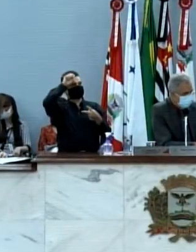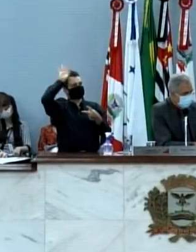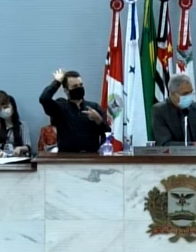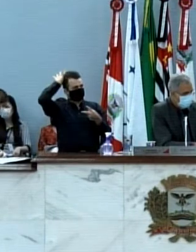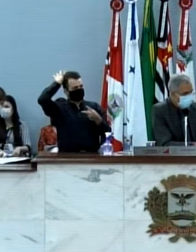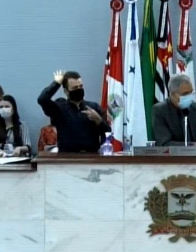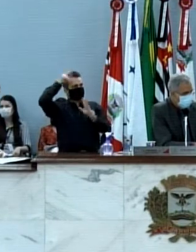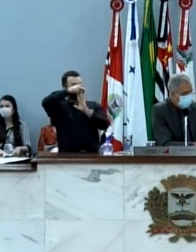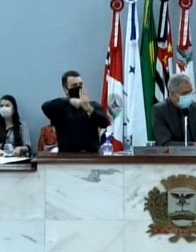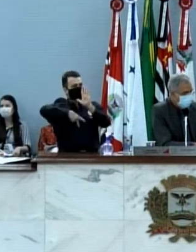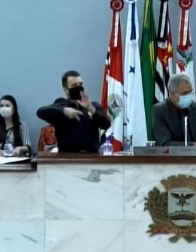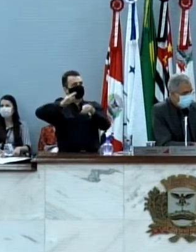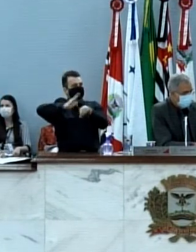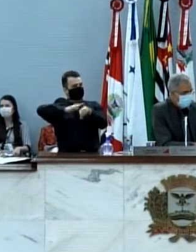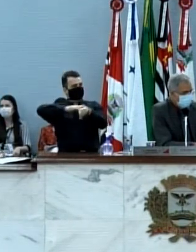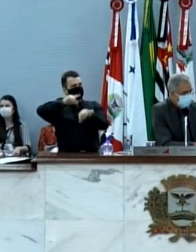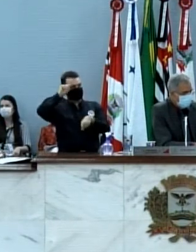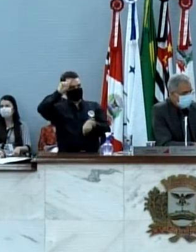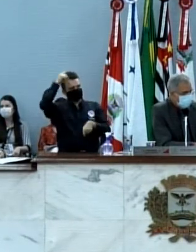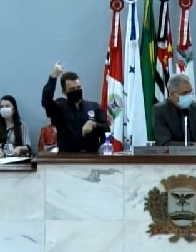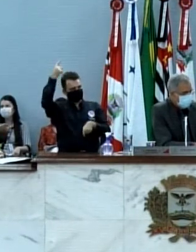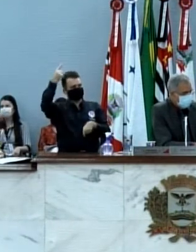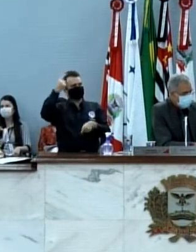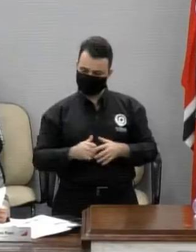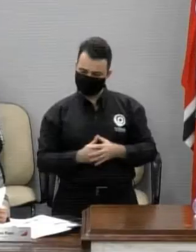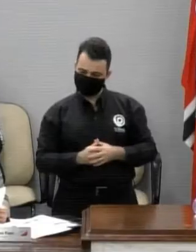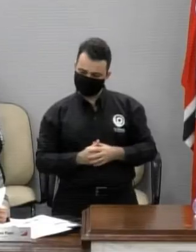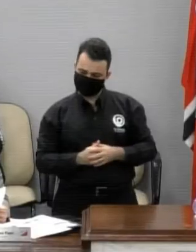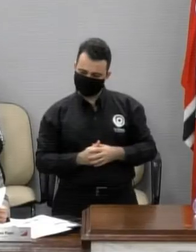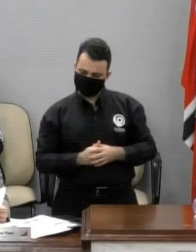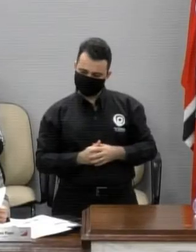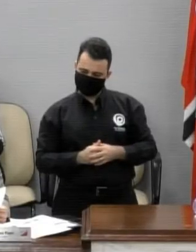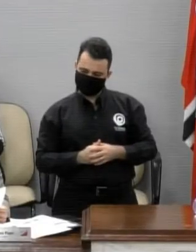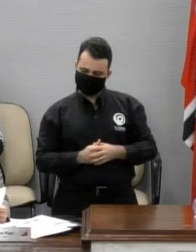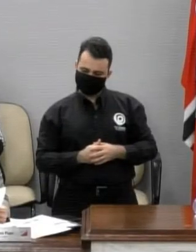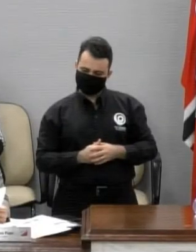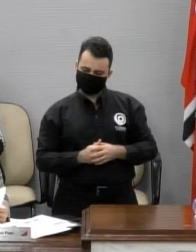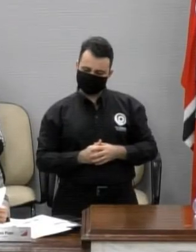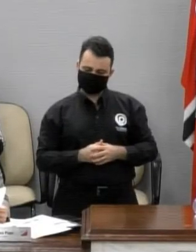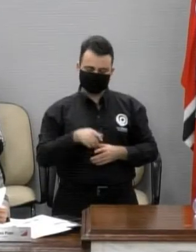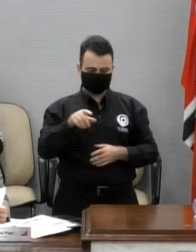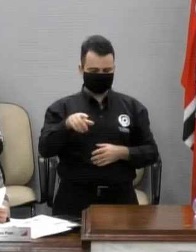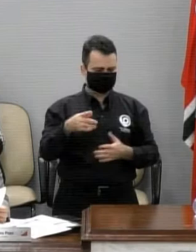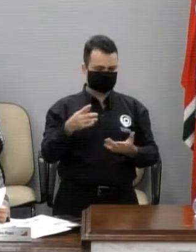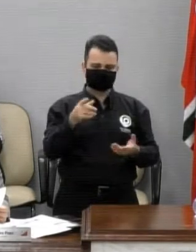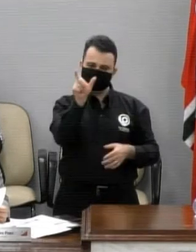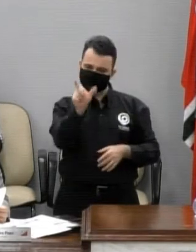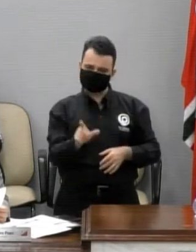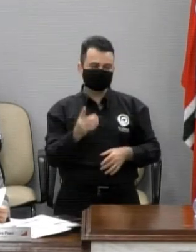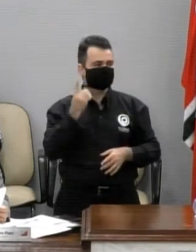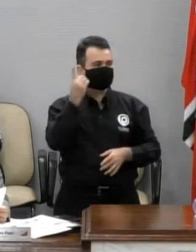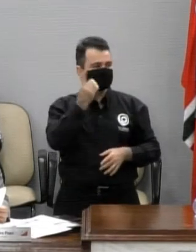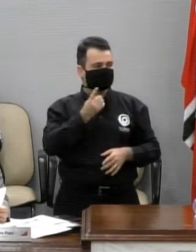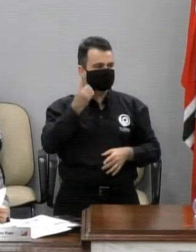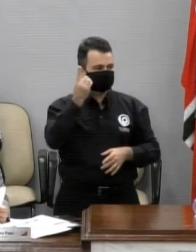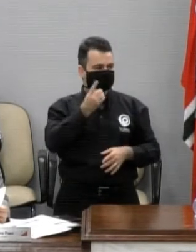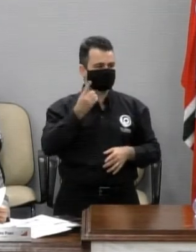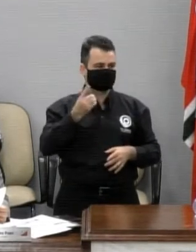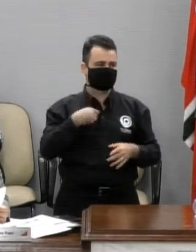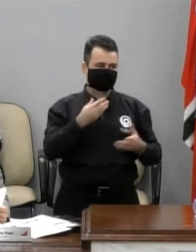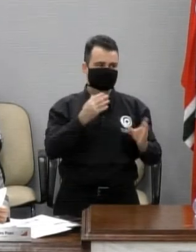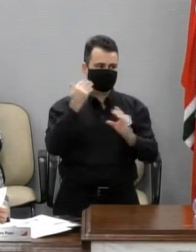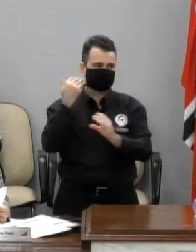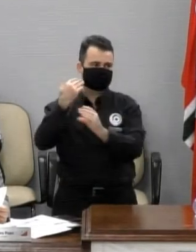que pode ser considerada inadequada de alguma forma, a quem recorrer? É para situações assim que existe o